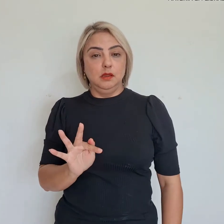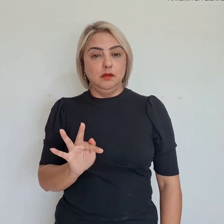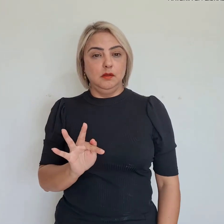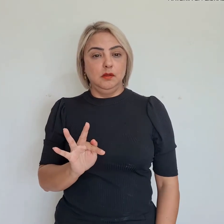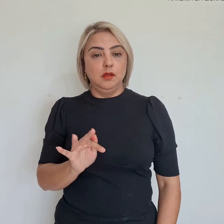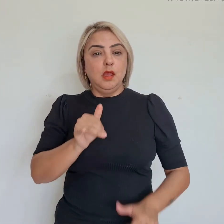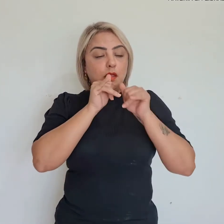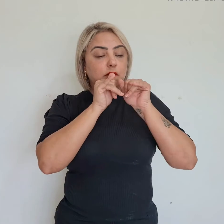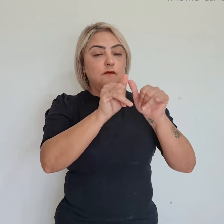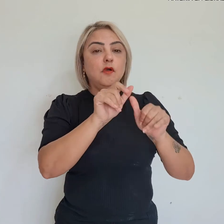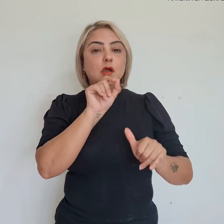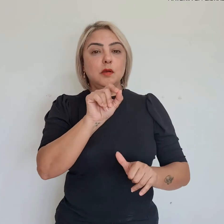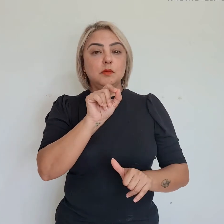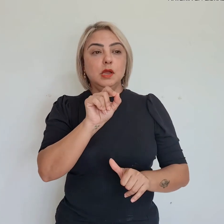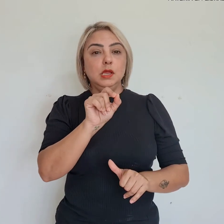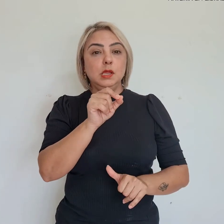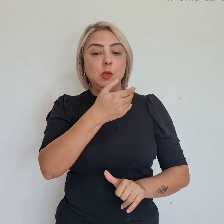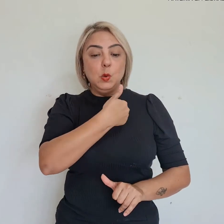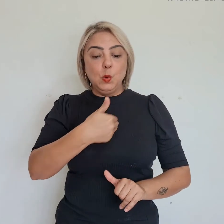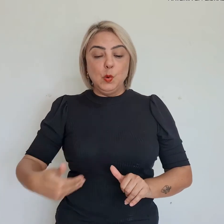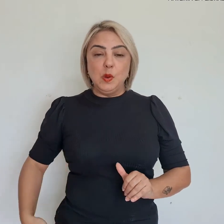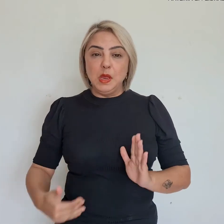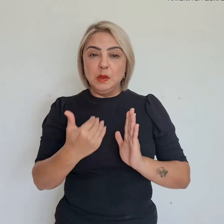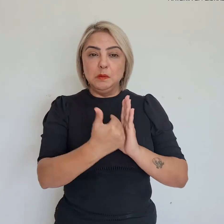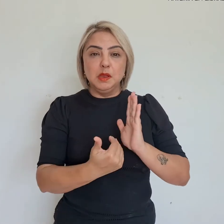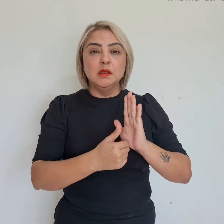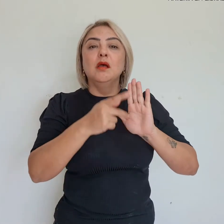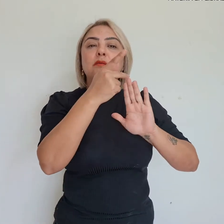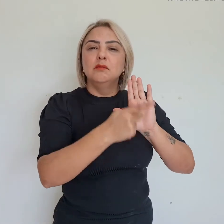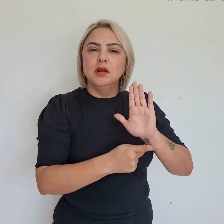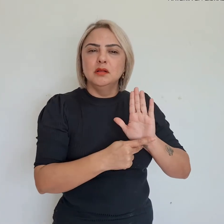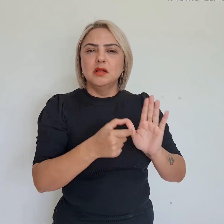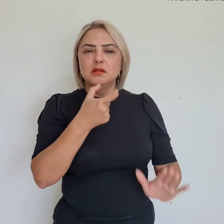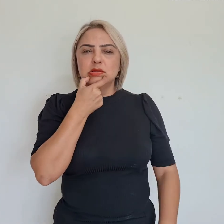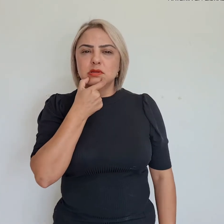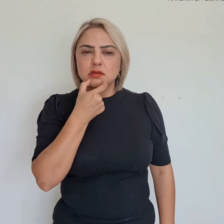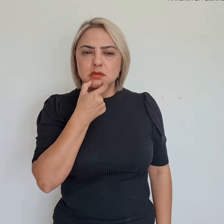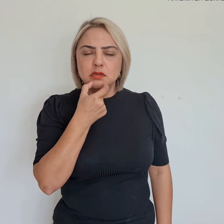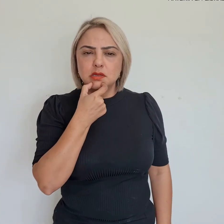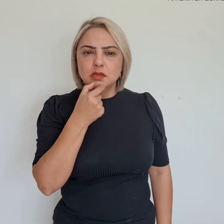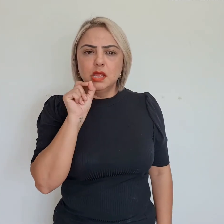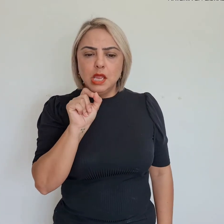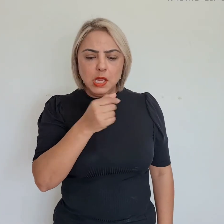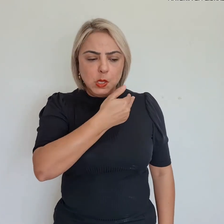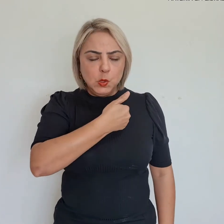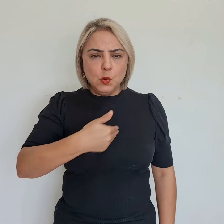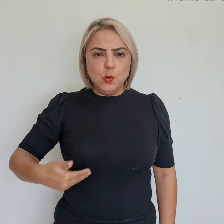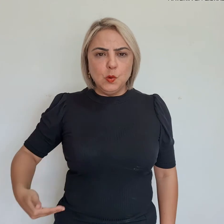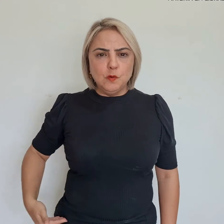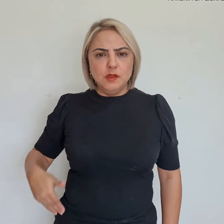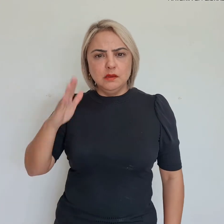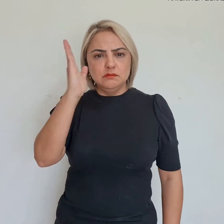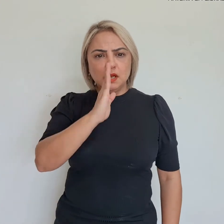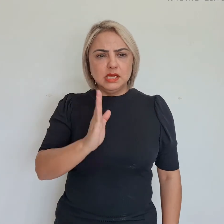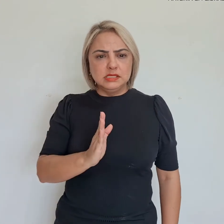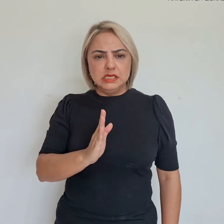informa que o Estado Mínimo é um projeto neoliberal em que o Estado brasileiro não atenderá